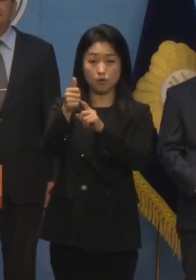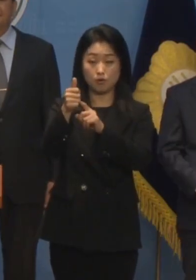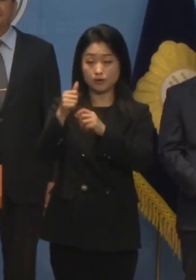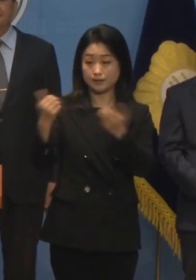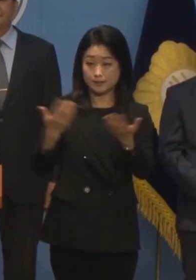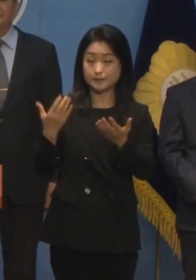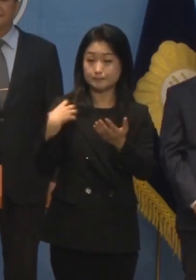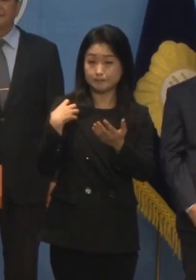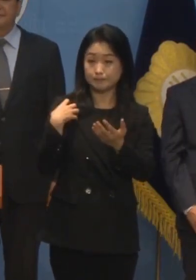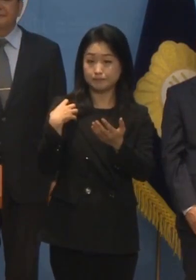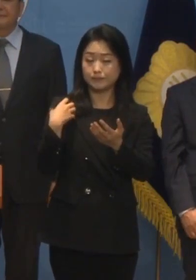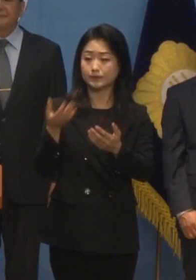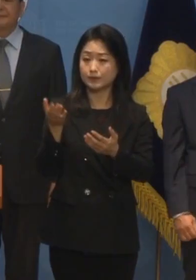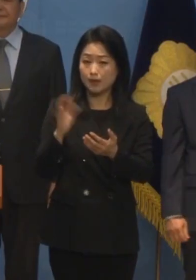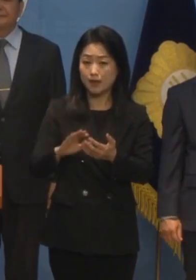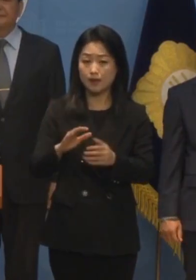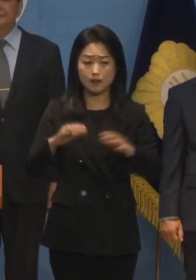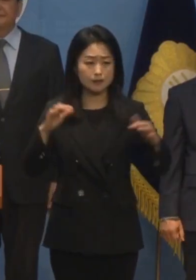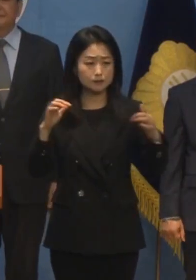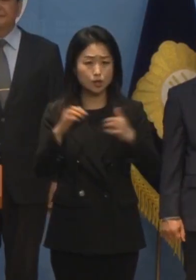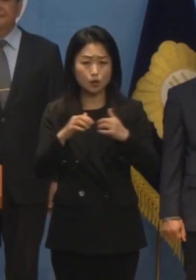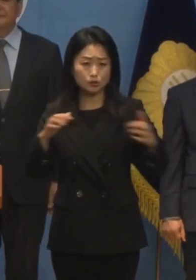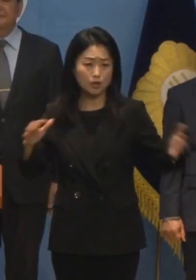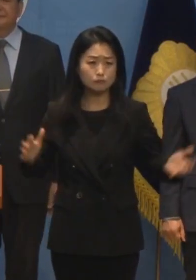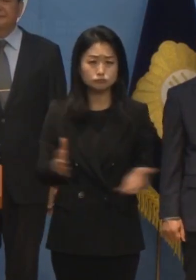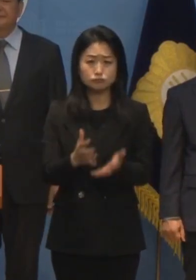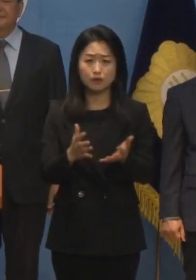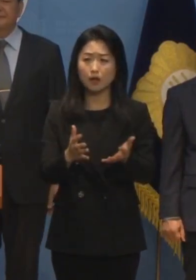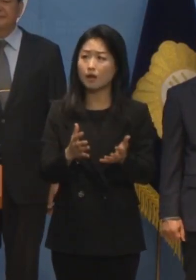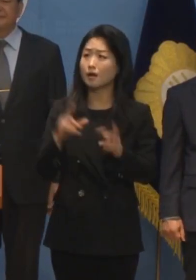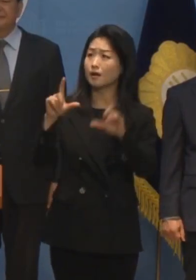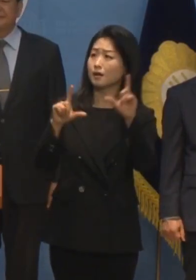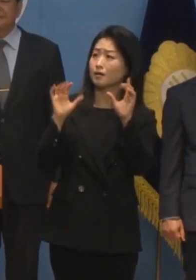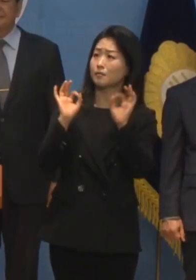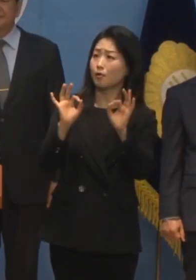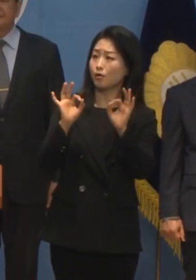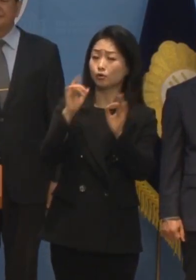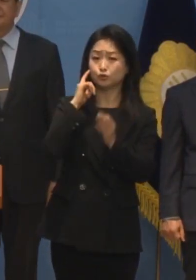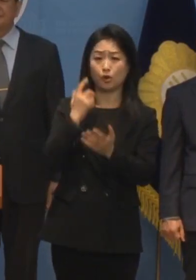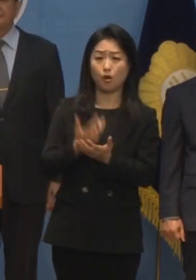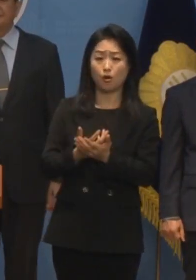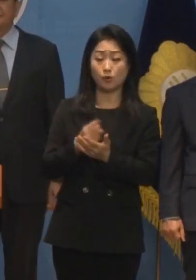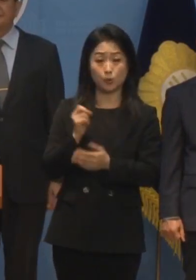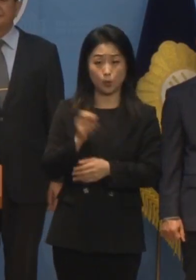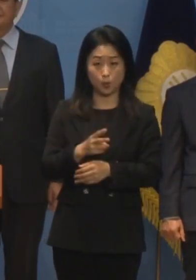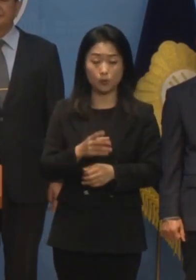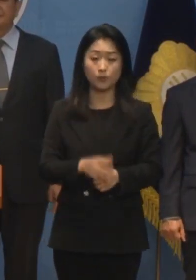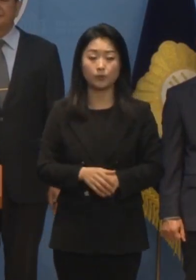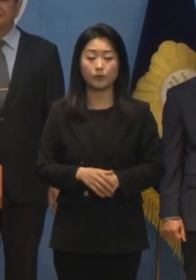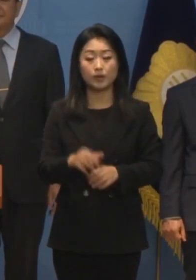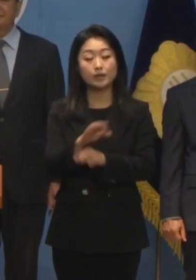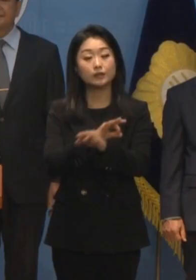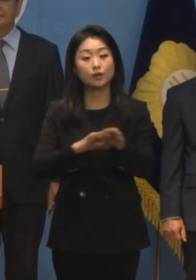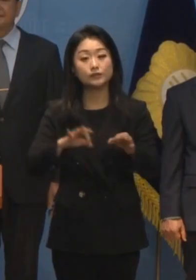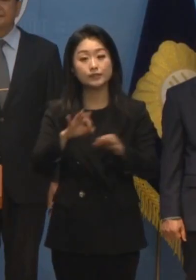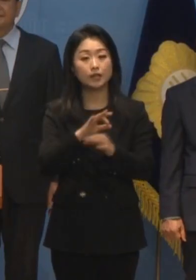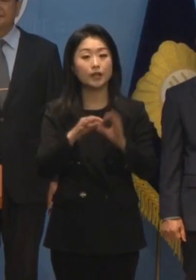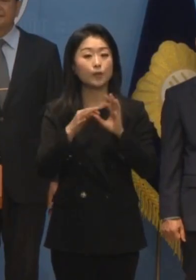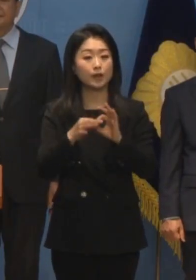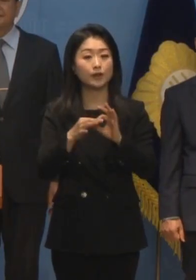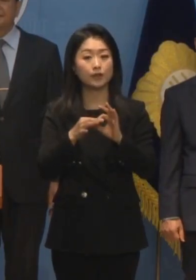국가의 지도부가 오히려 전쟁을 조장하고 있는 것과 또한 경제적인